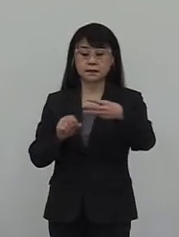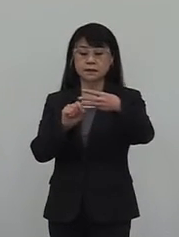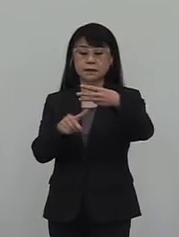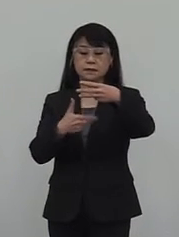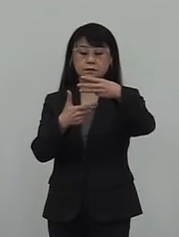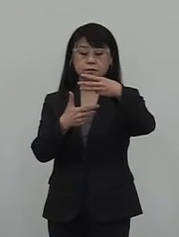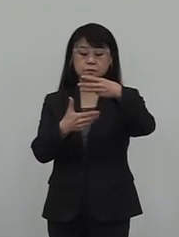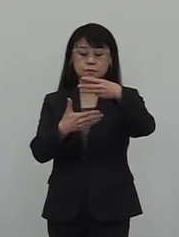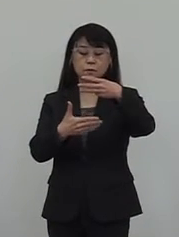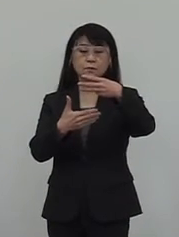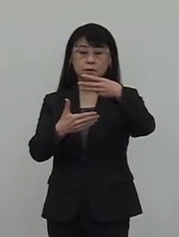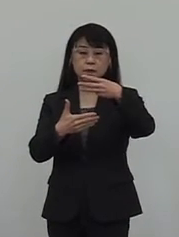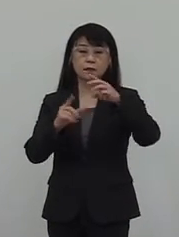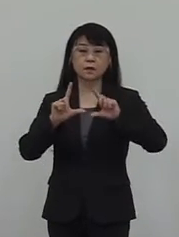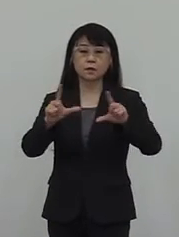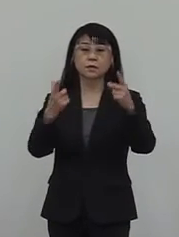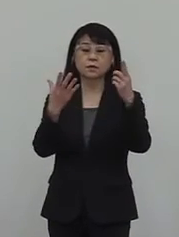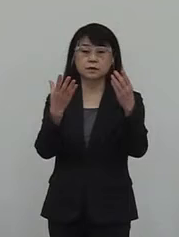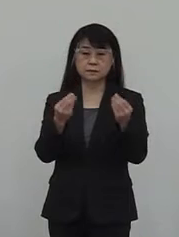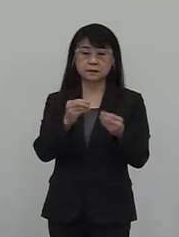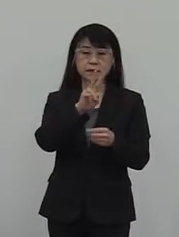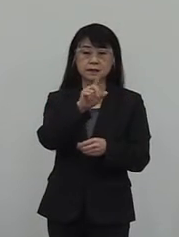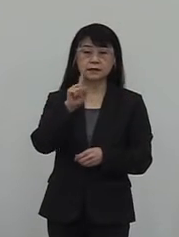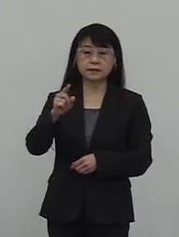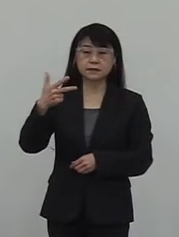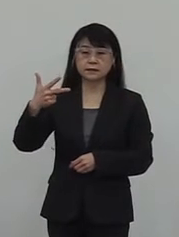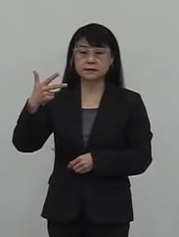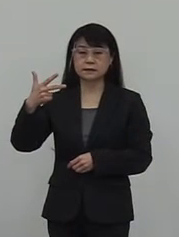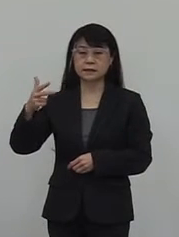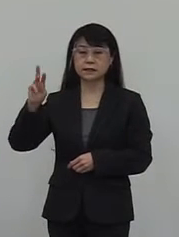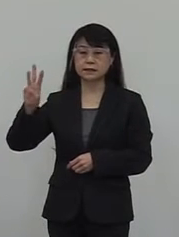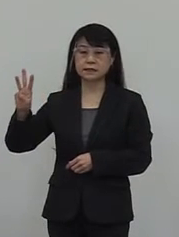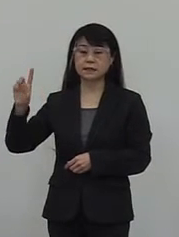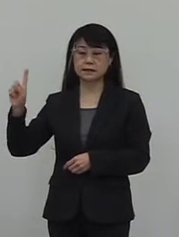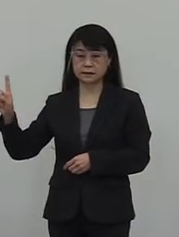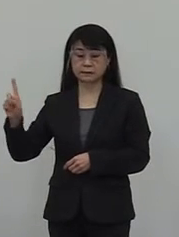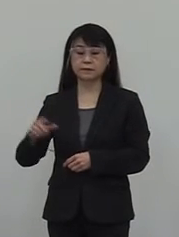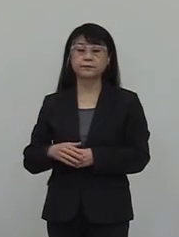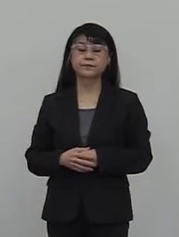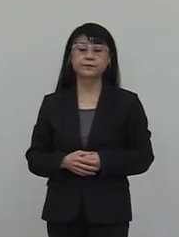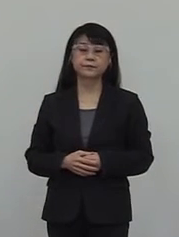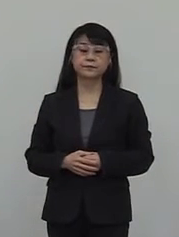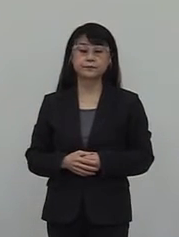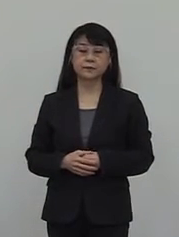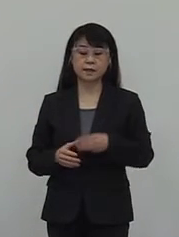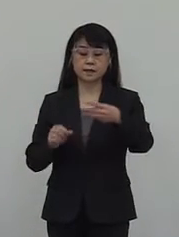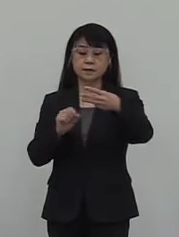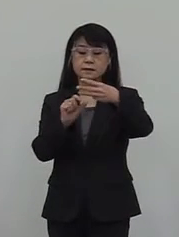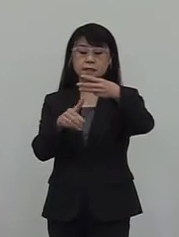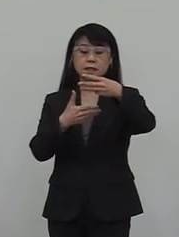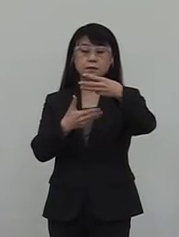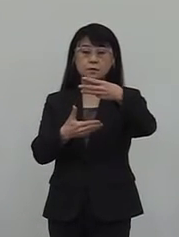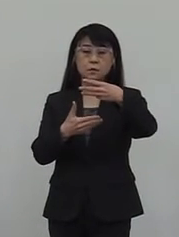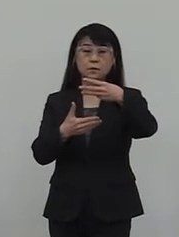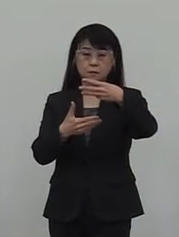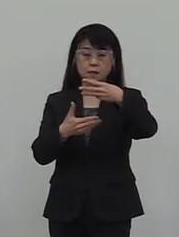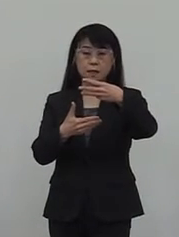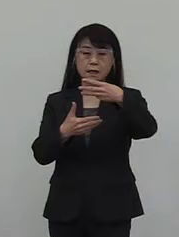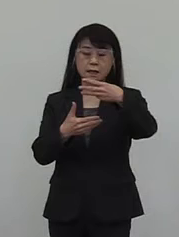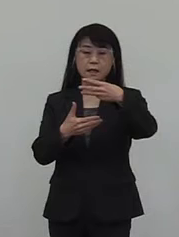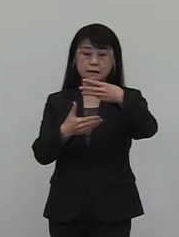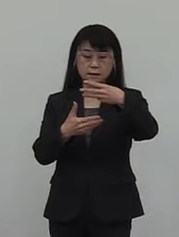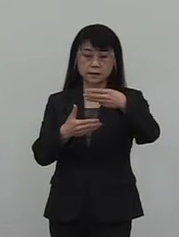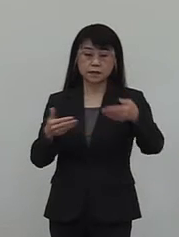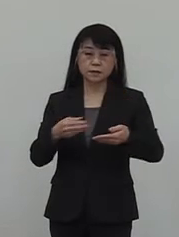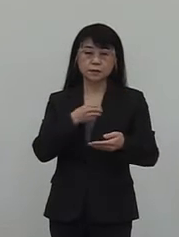月9日に公表いたしました21730番です。3月9日になりま